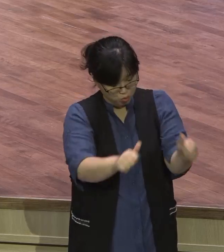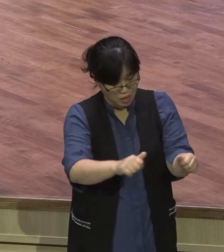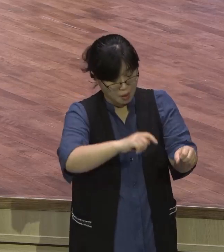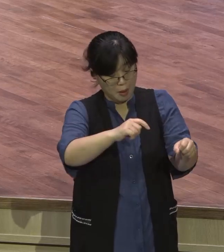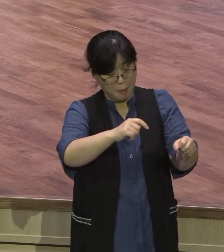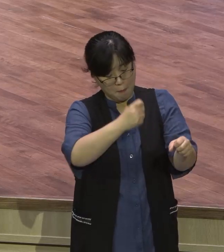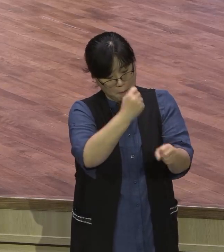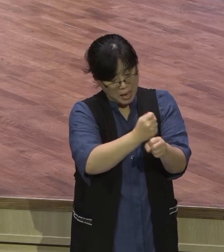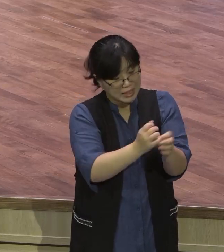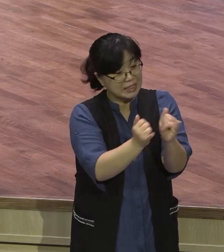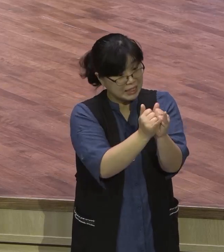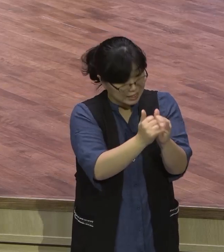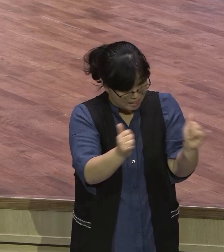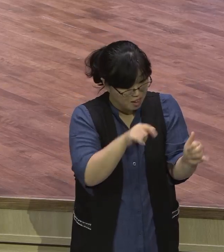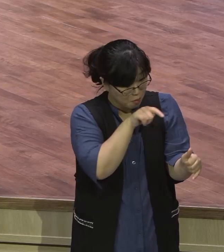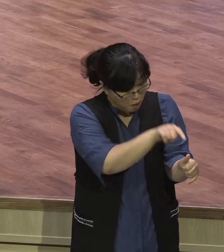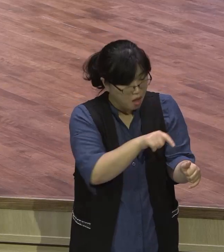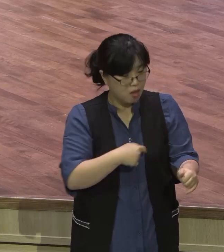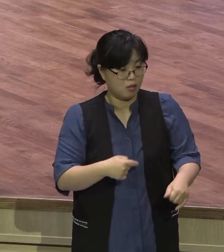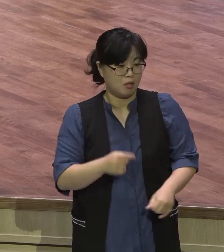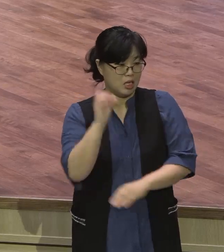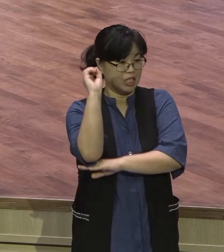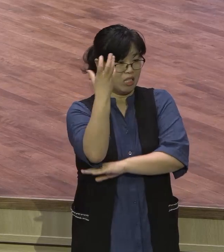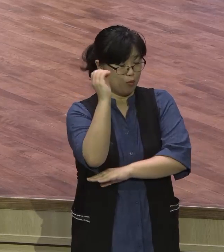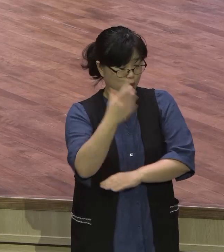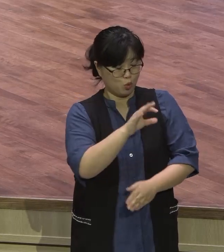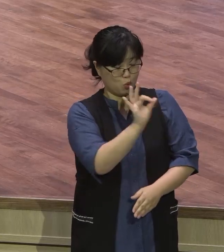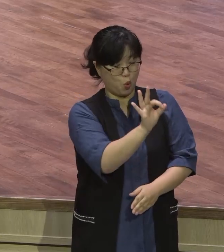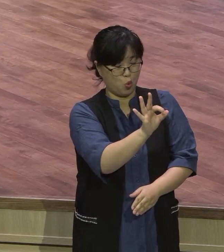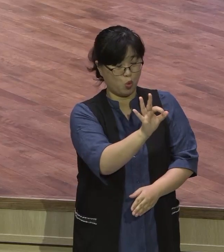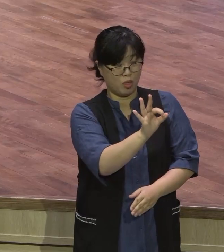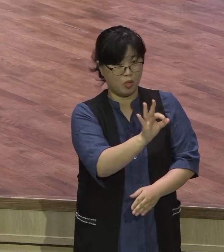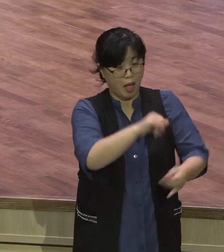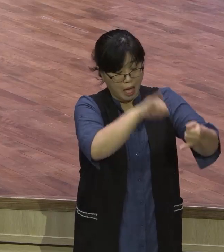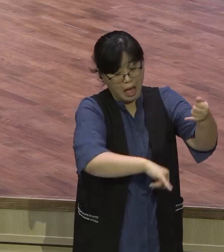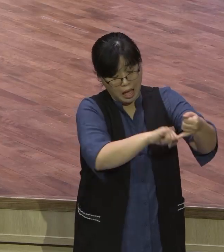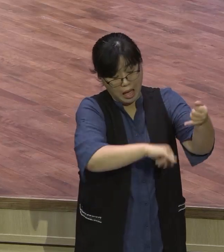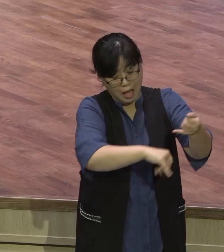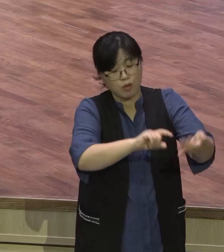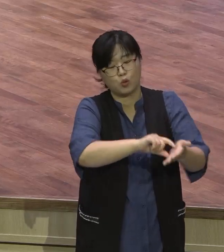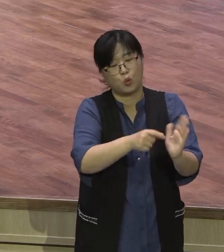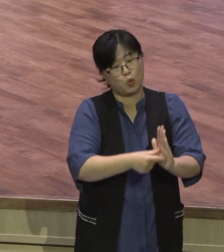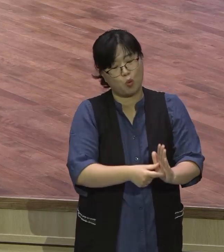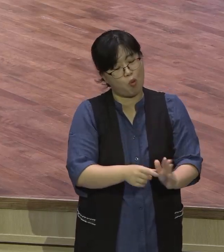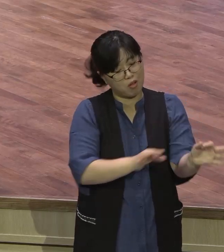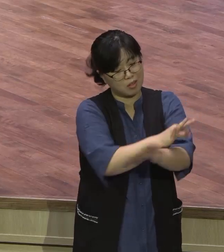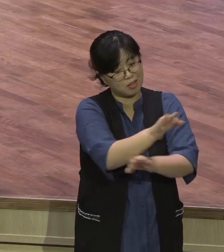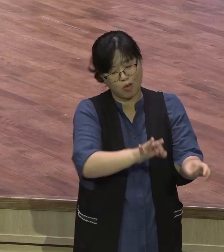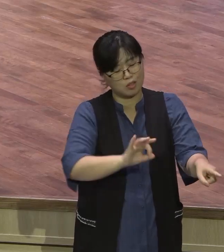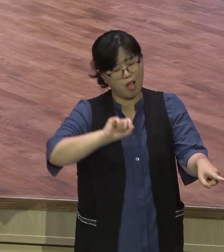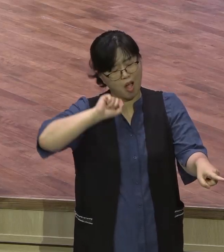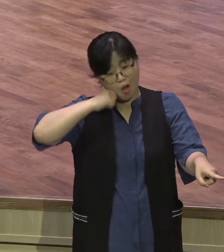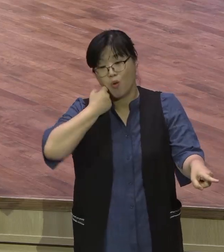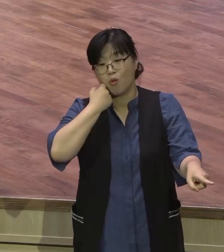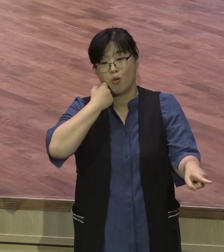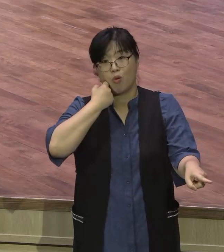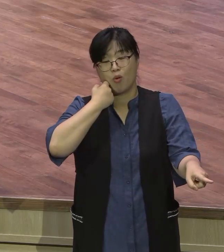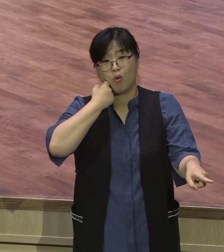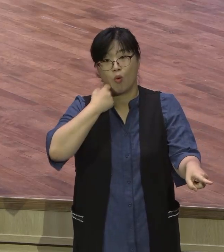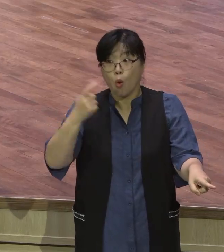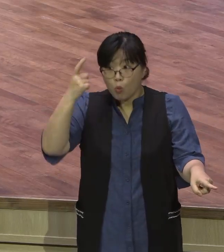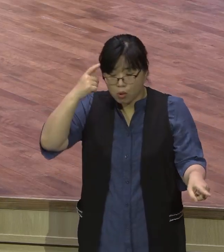저렇게 우상을 만들어가 자기가 만드는 기술이 좋아가 솜씨가 좋아가 잘 만들어요. 만들어가 그러면 그거 가지고 가지고 간